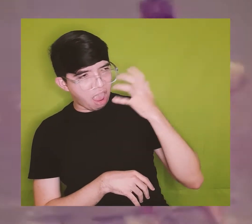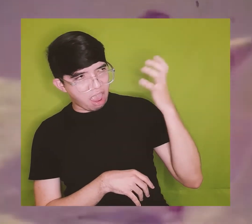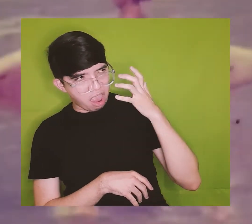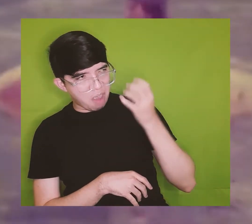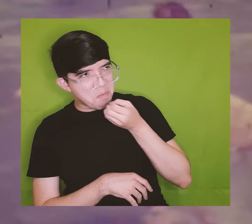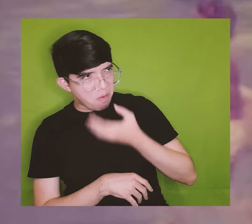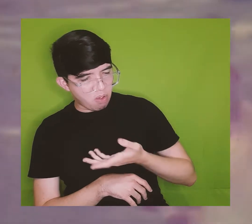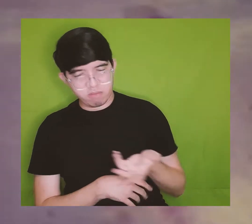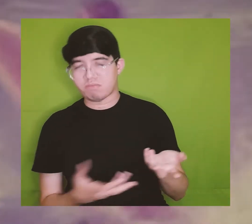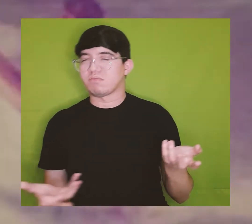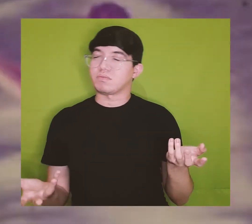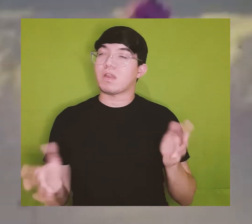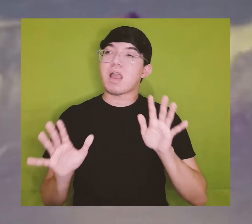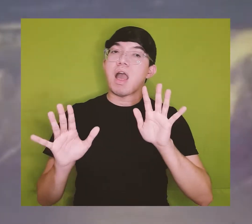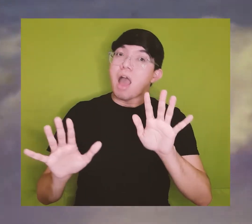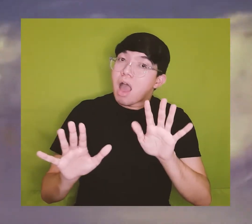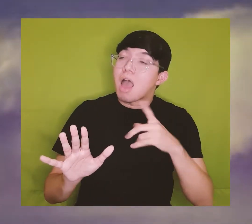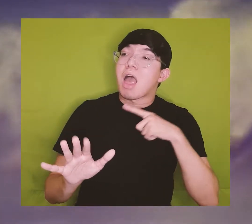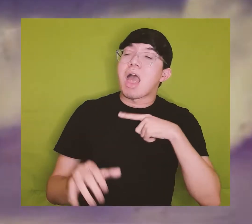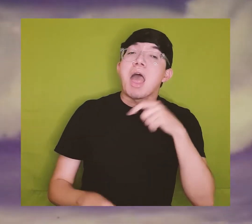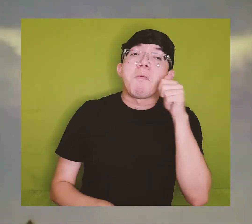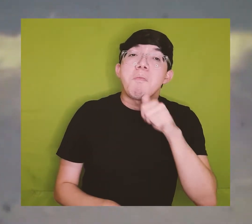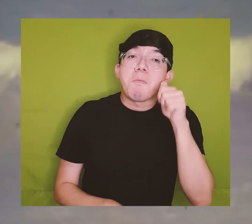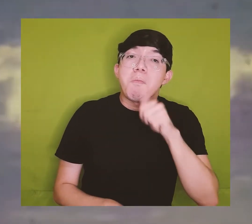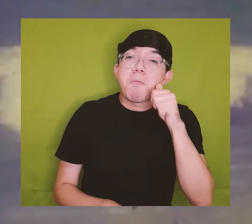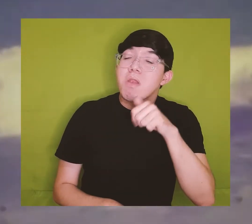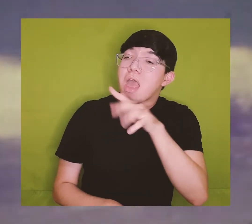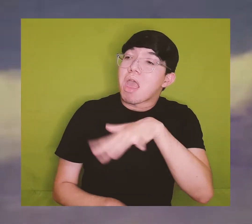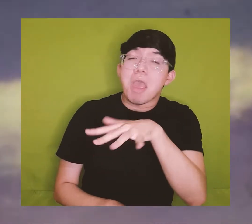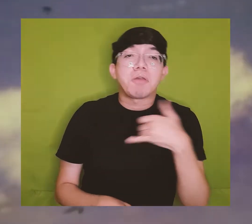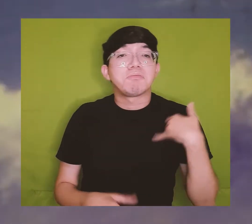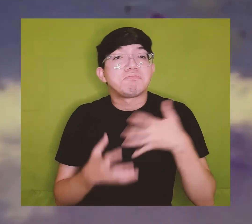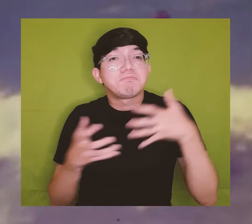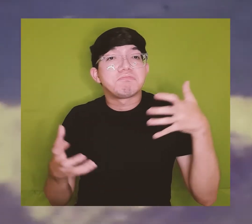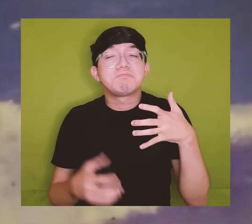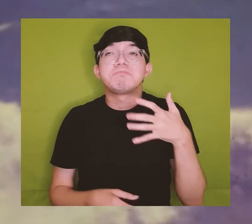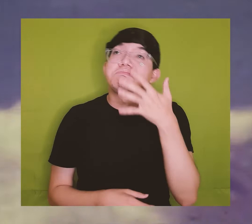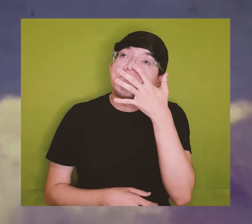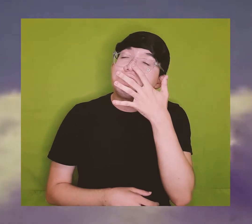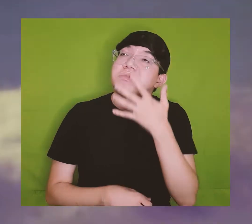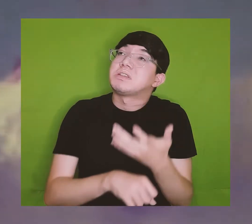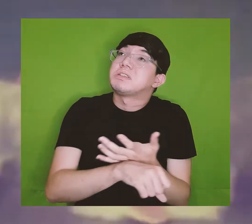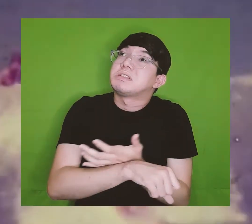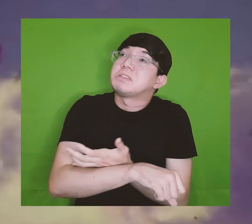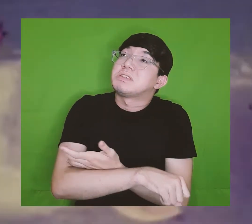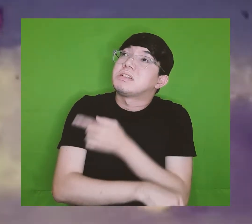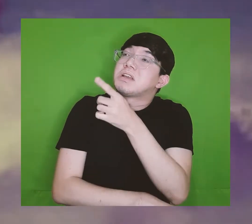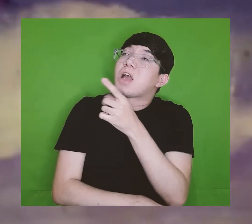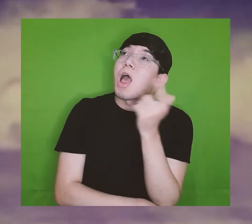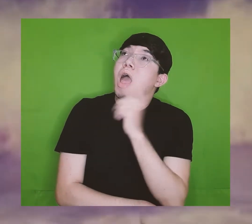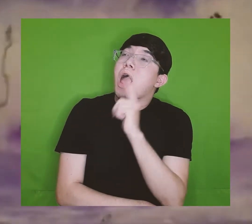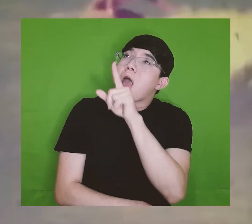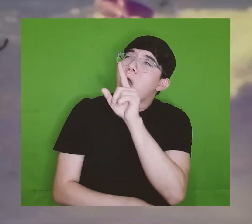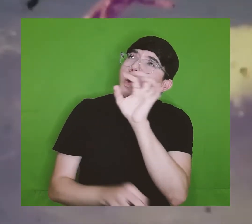foi aí que foi o choque foi maior, porque a gente viu as senhorinhas, sabe, emocionadas e depois perguntando, ai, será que deu